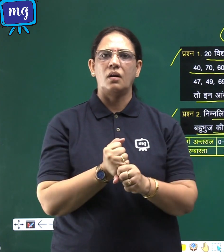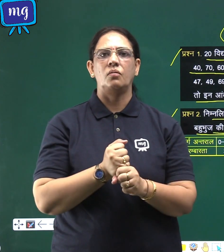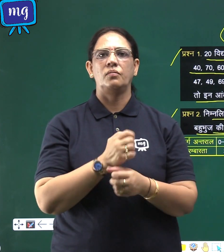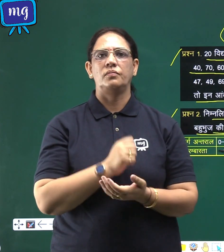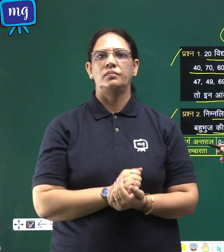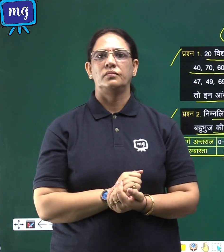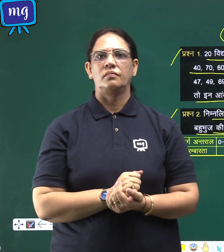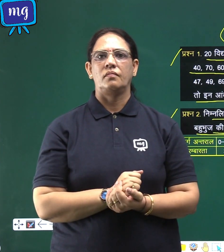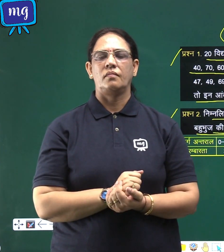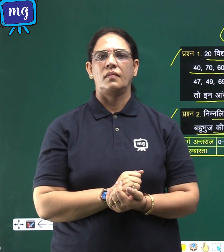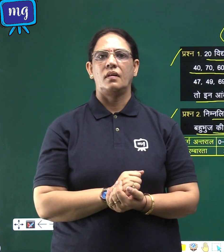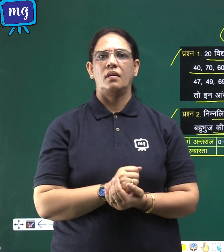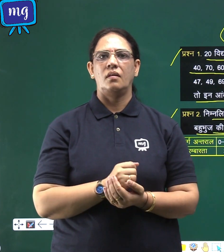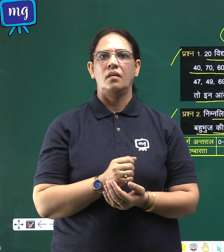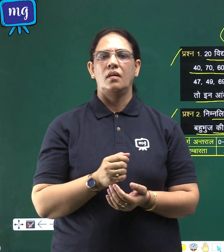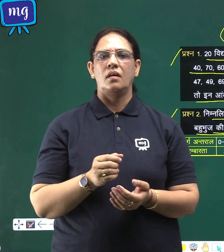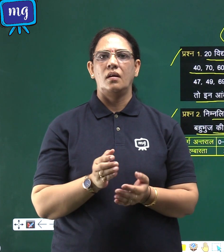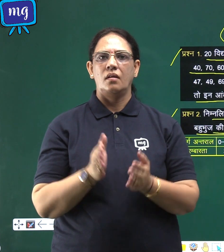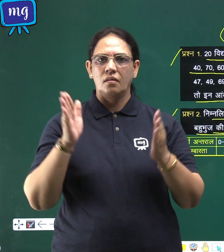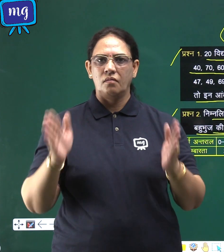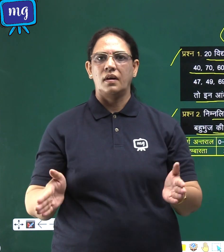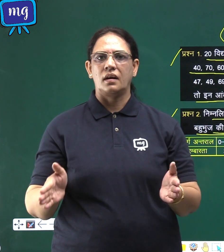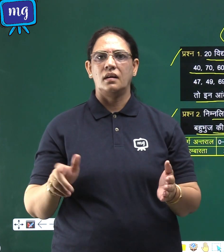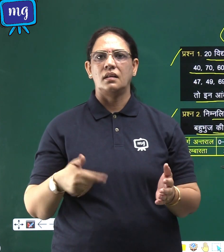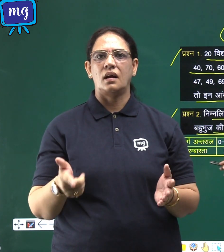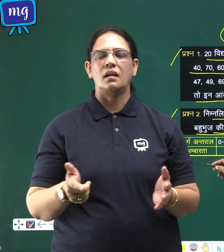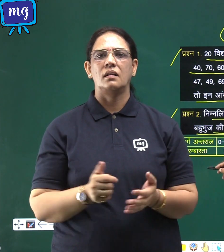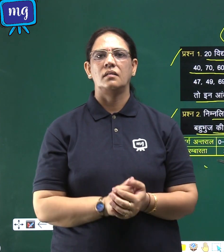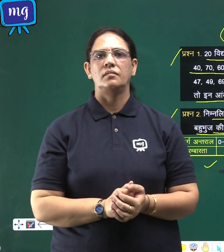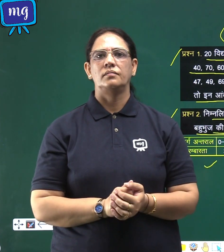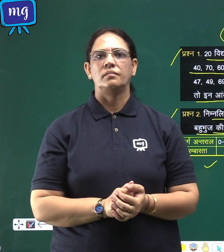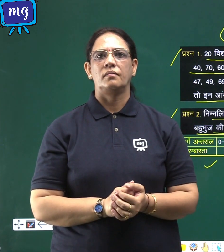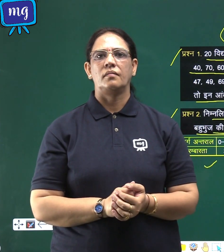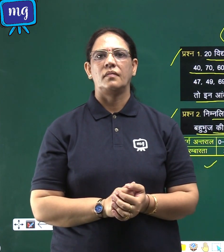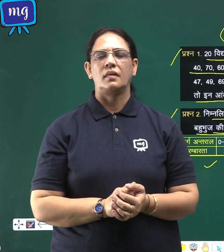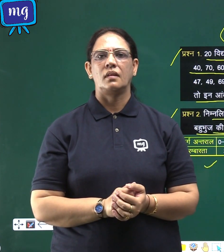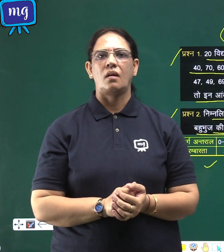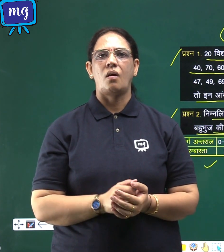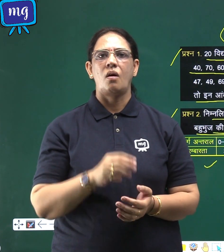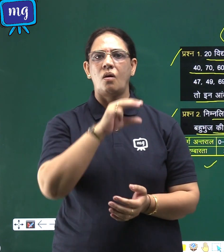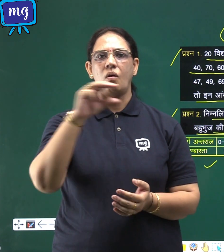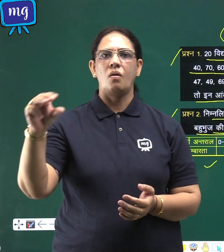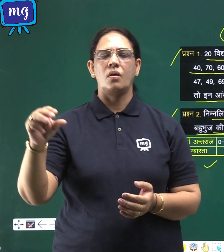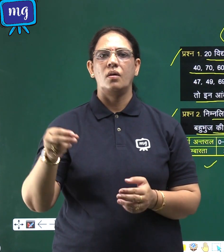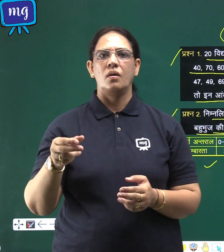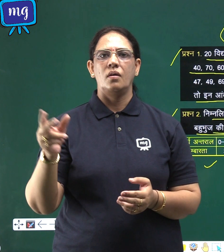वरगंत्राल और उनकी बारंबारता